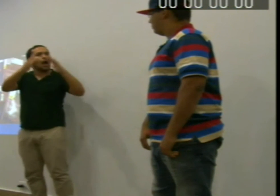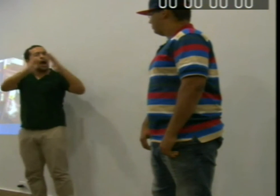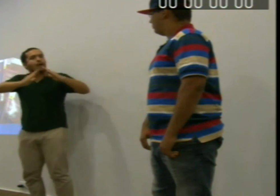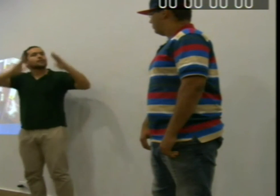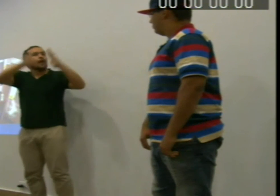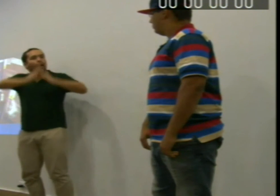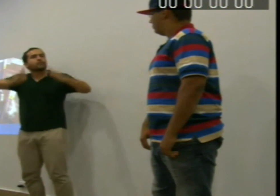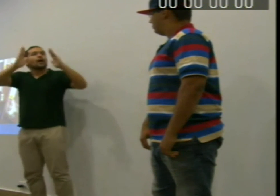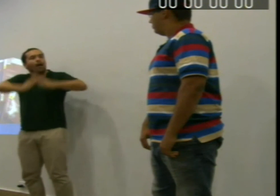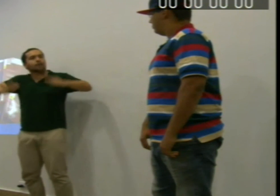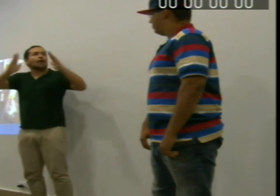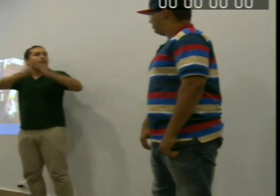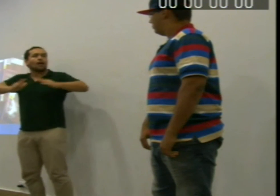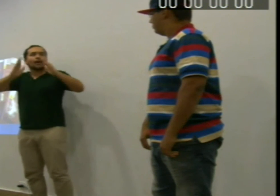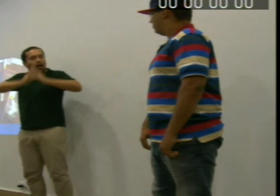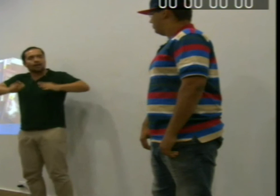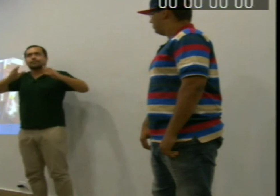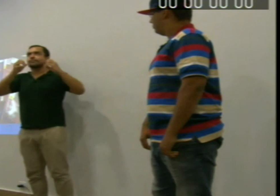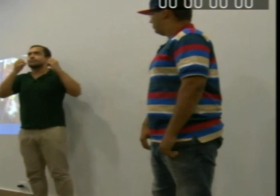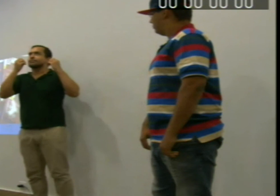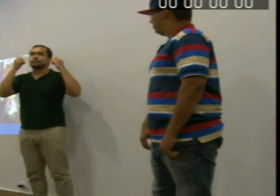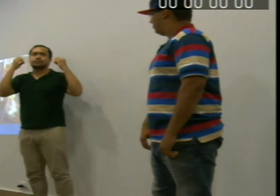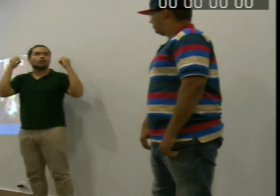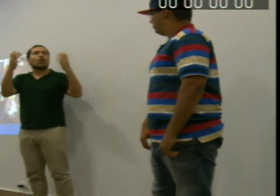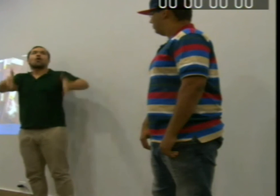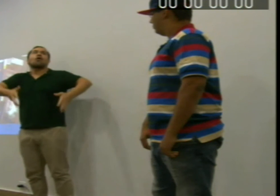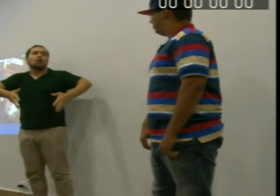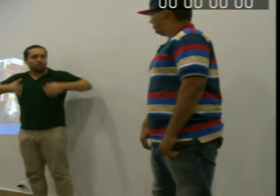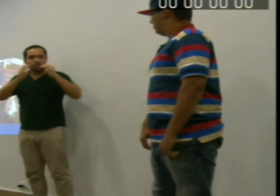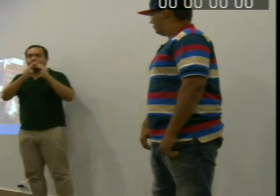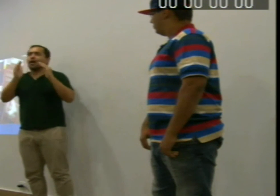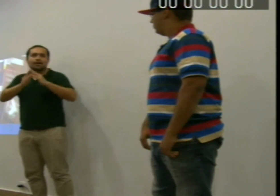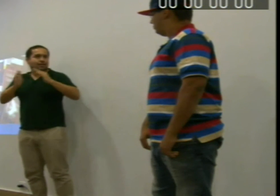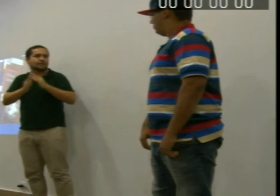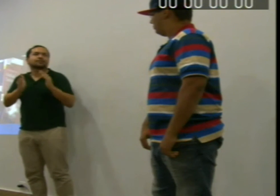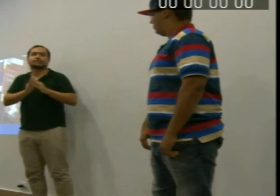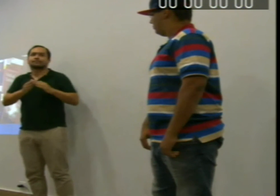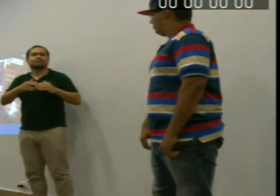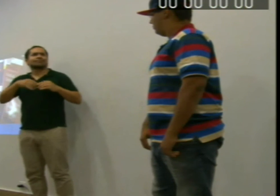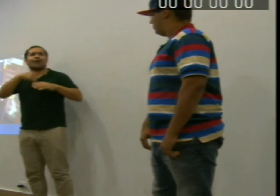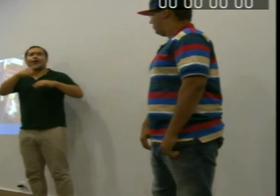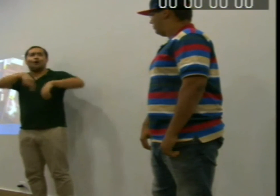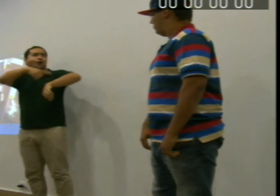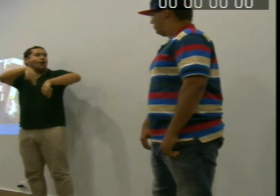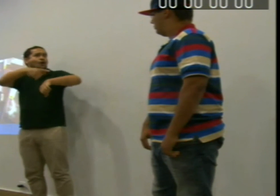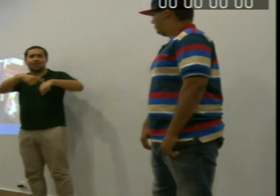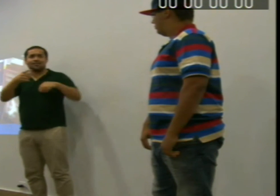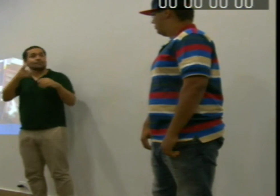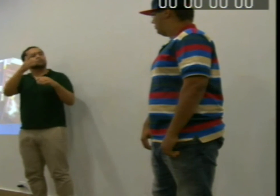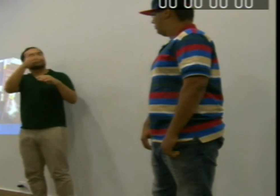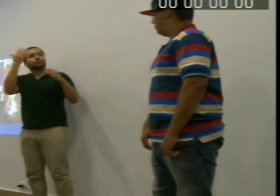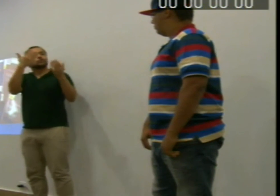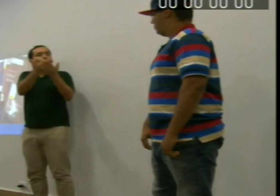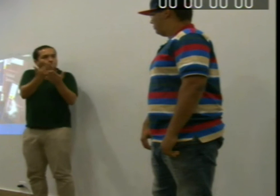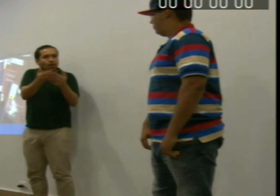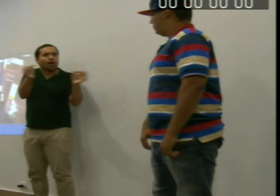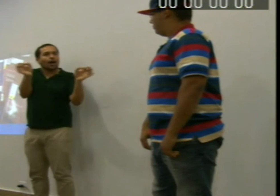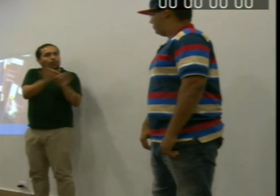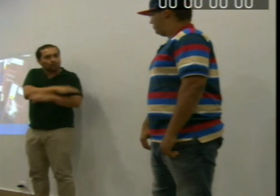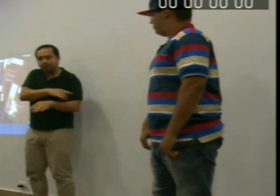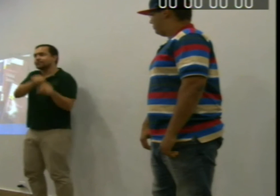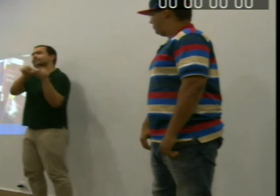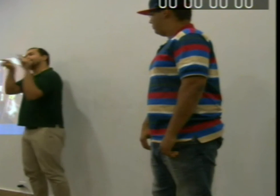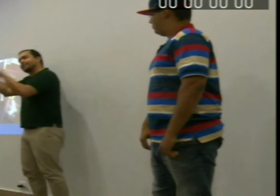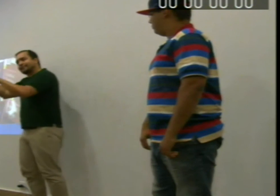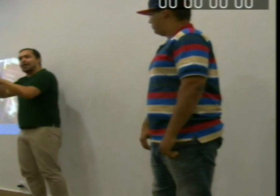levar trabalho para casa então você sempre tinha tava f em casa para fazer então você passava horas em casa estudando e